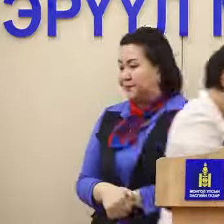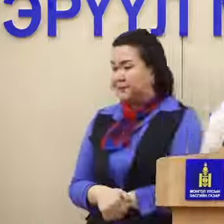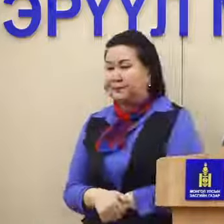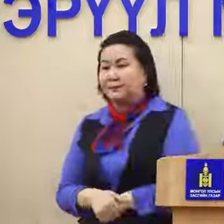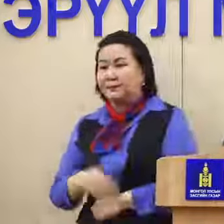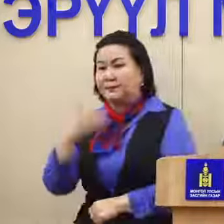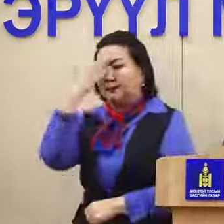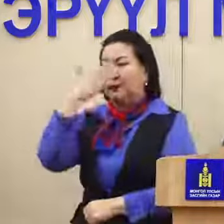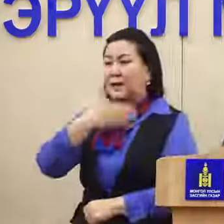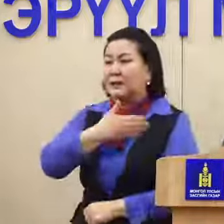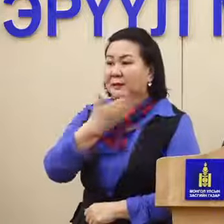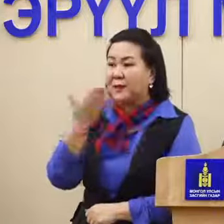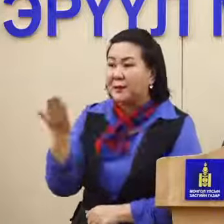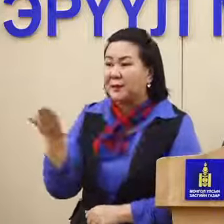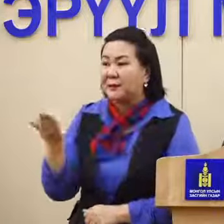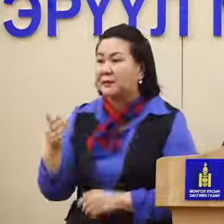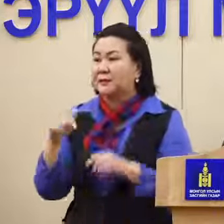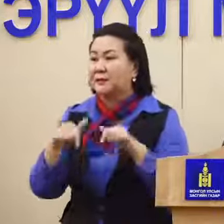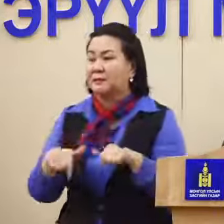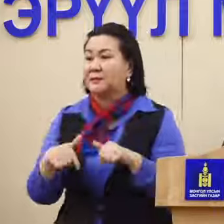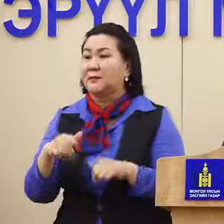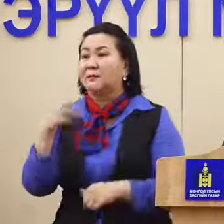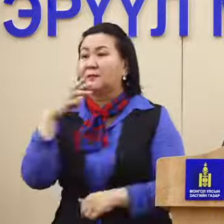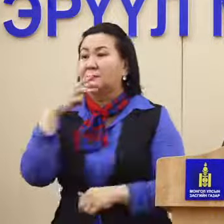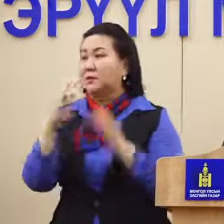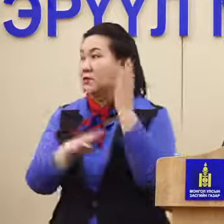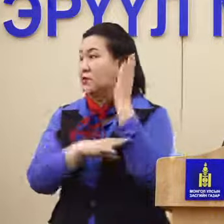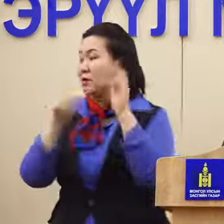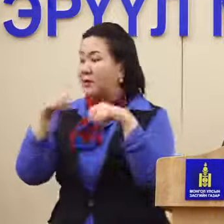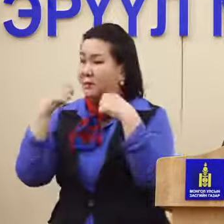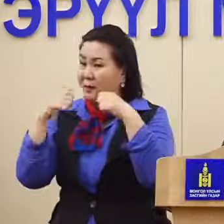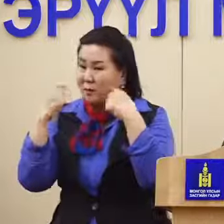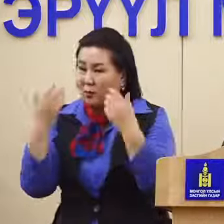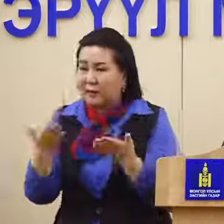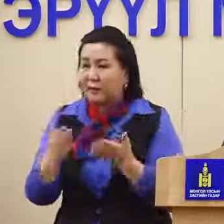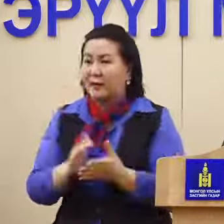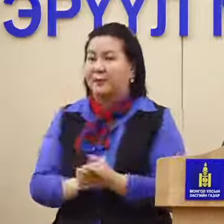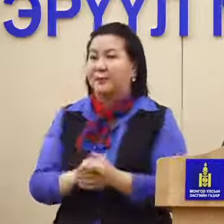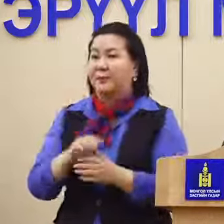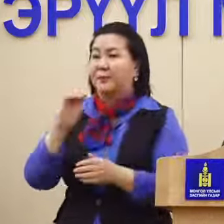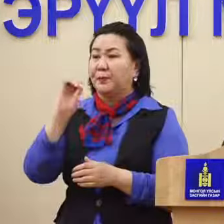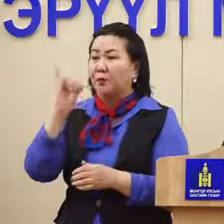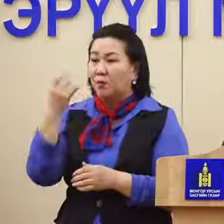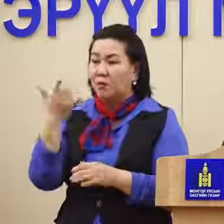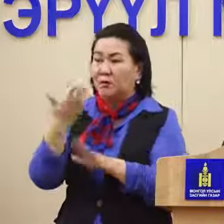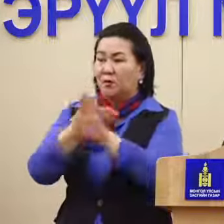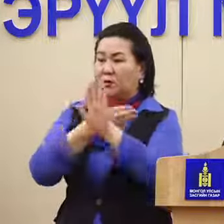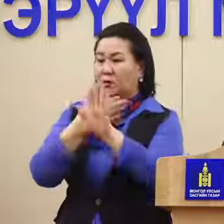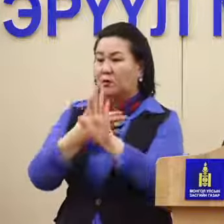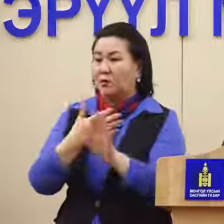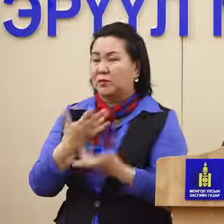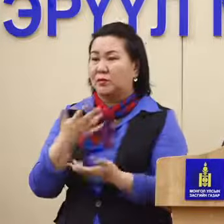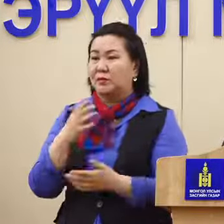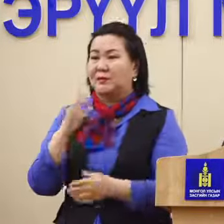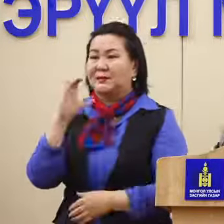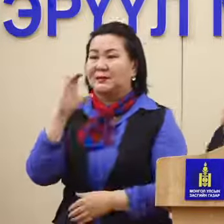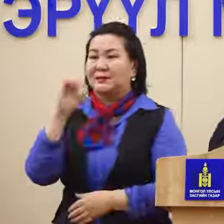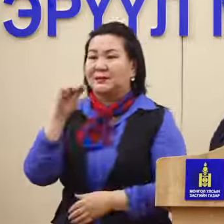За сайн бацхан уу та бүхэнд энэ сайхан өдрийн мэнд хүргэе. За юуны төрөнд